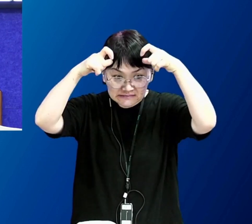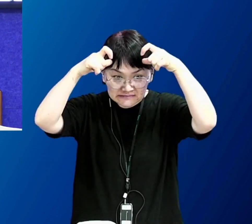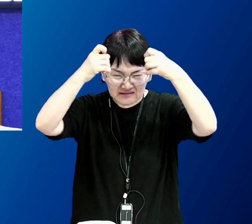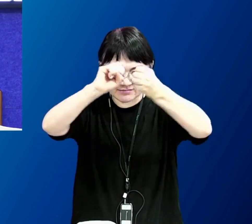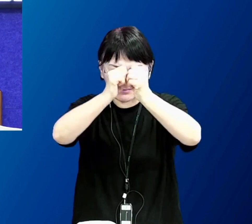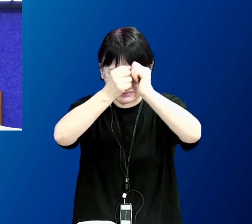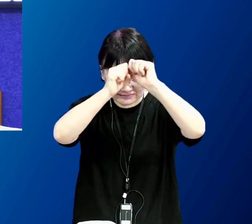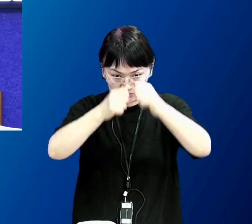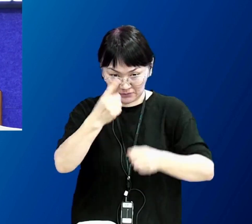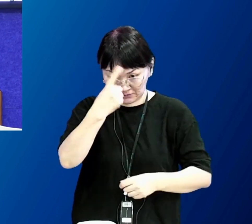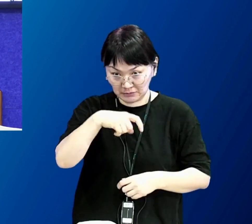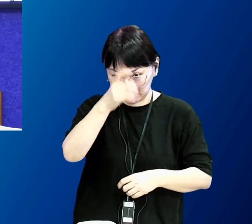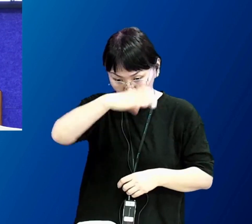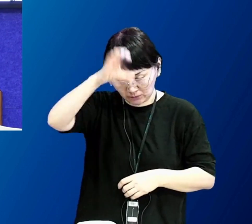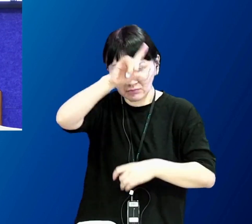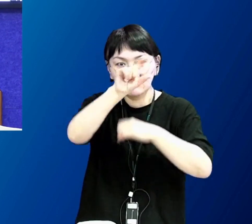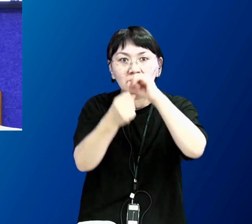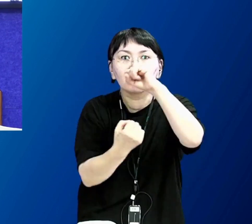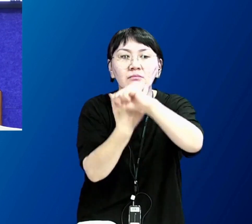гэж Библиэлд гарч байгаа.